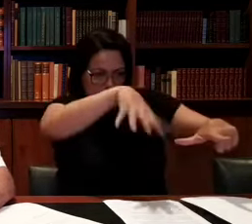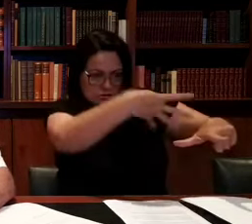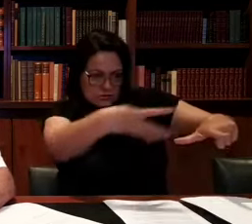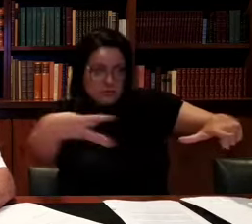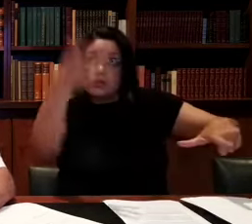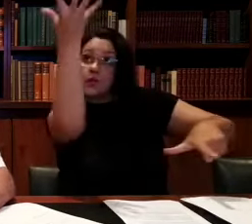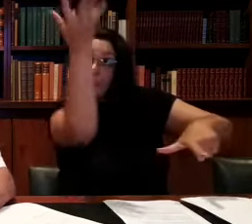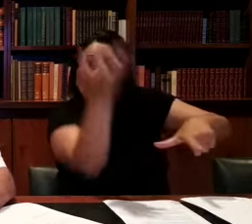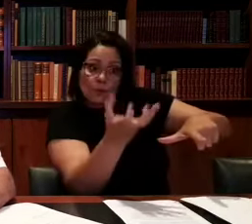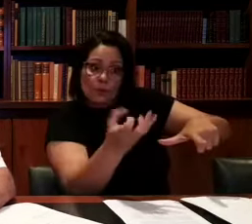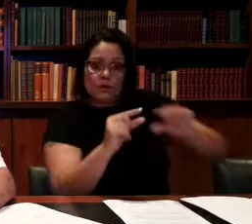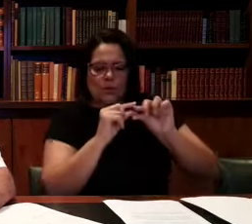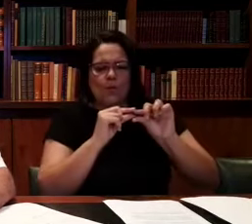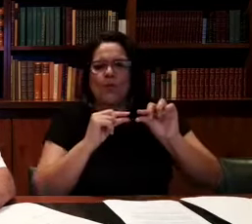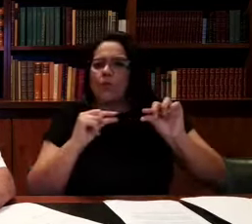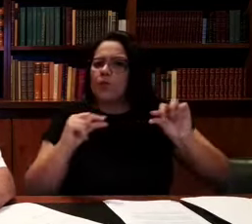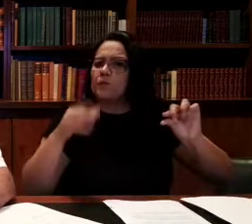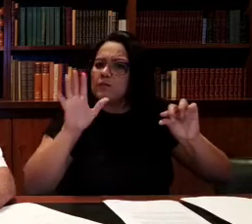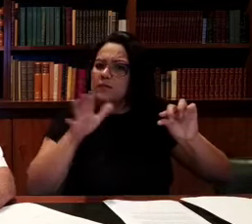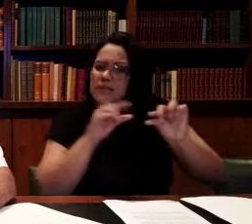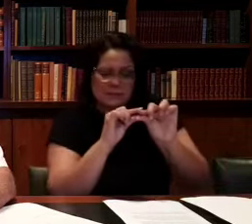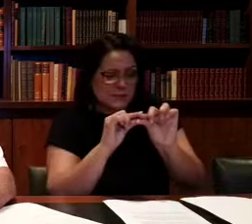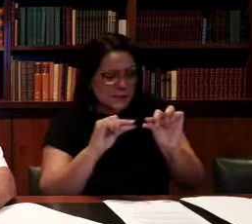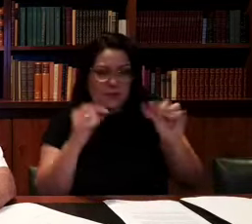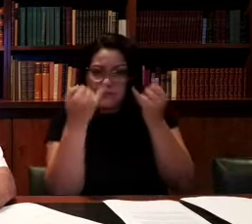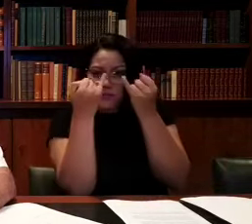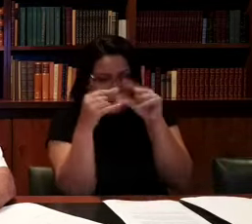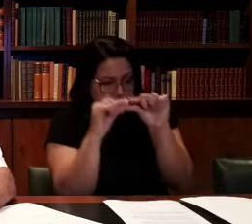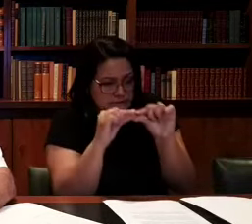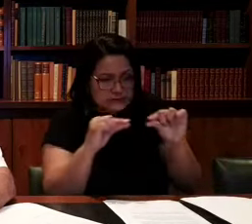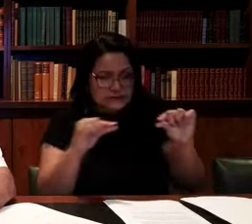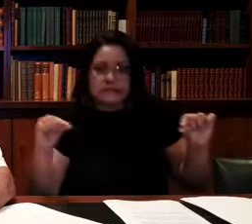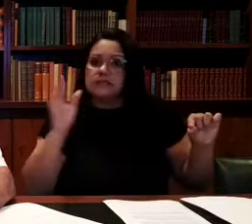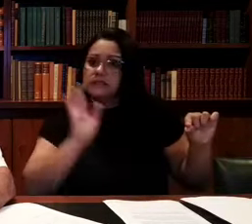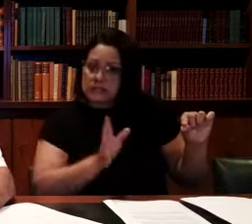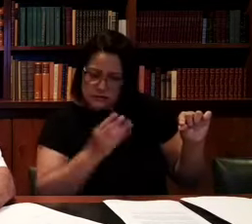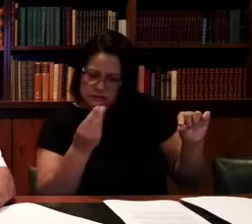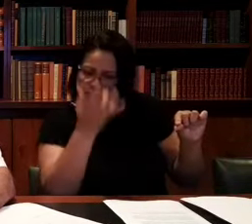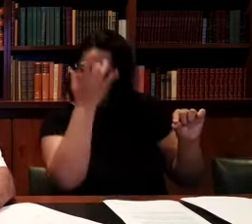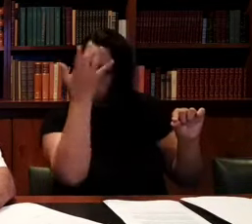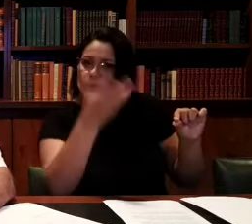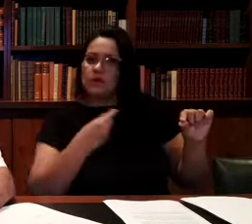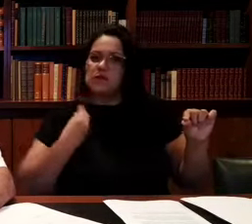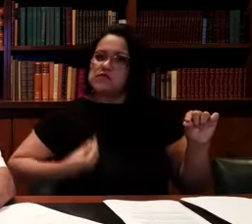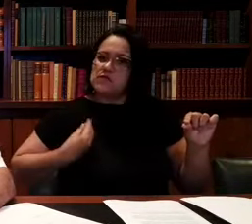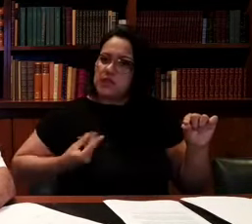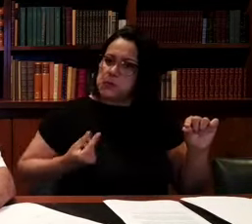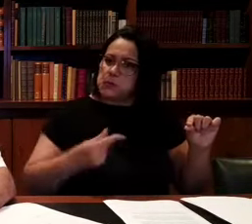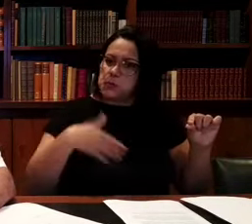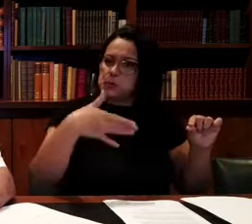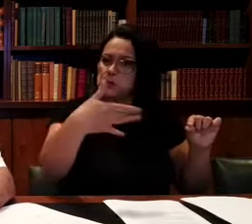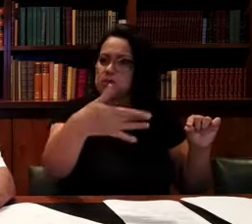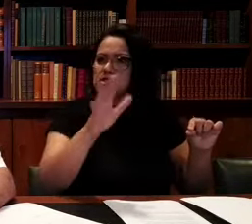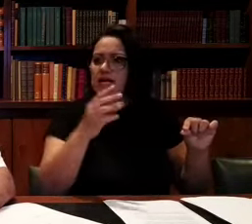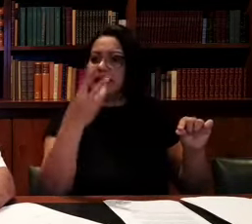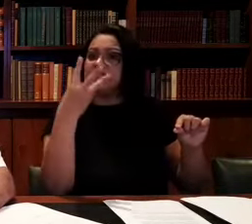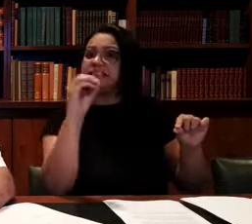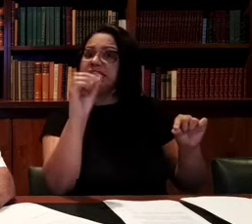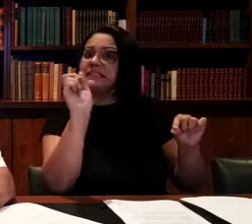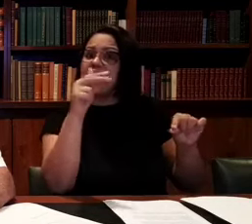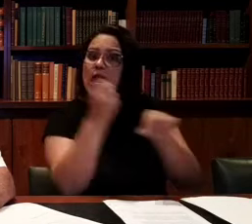são as pessoas cada vez menor chega milímetros e realmente e tem uma durabilidade maior São Miguel tem 30 anos